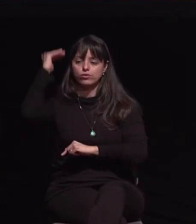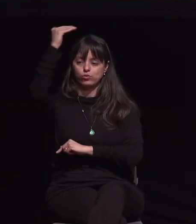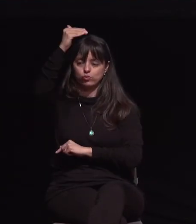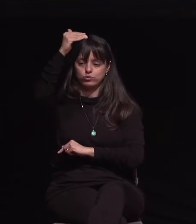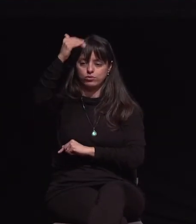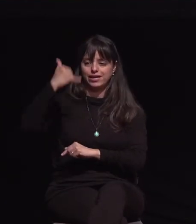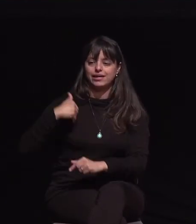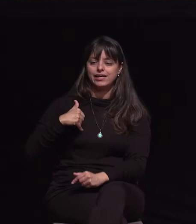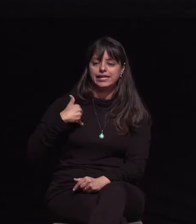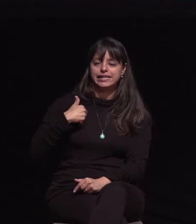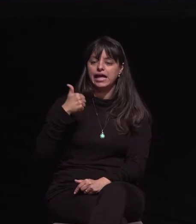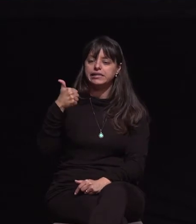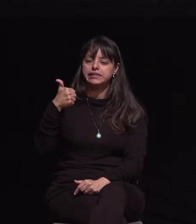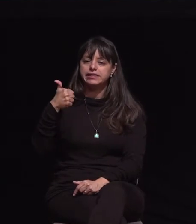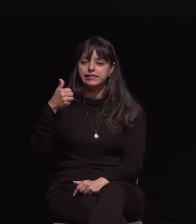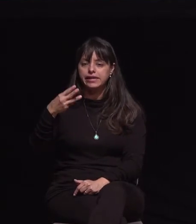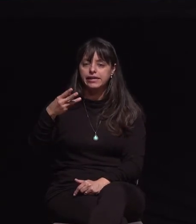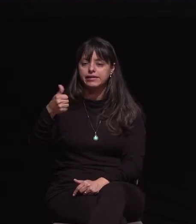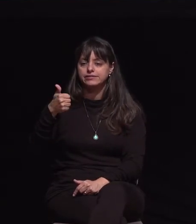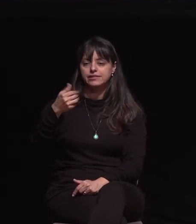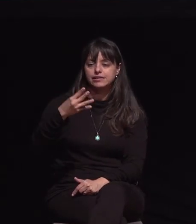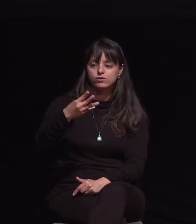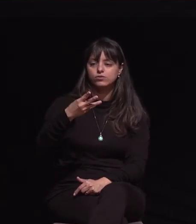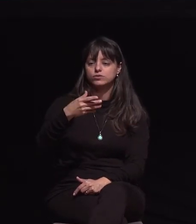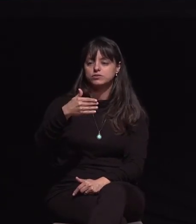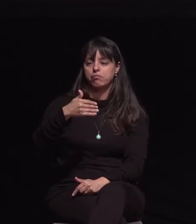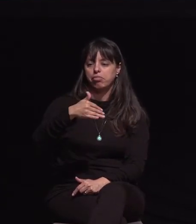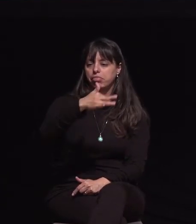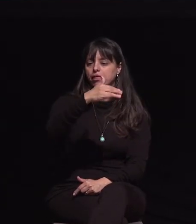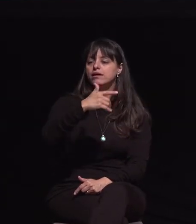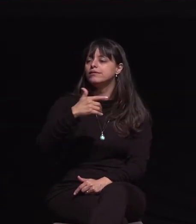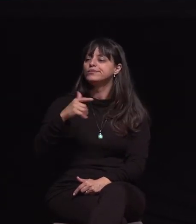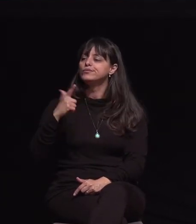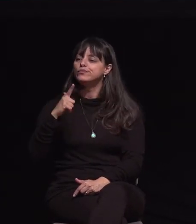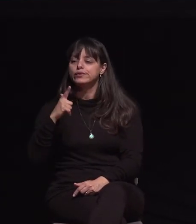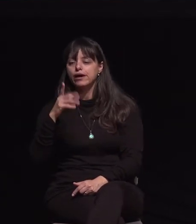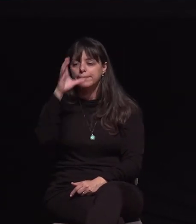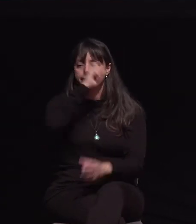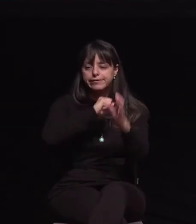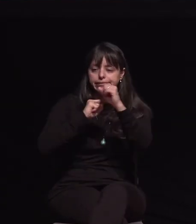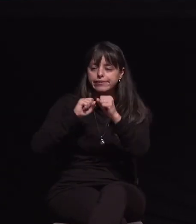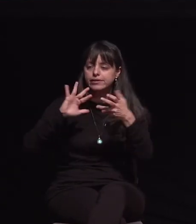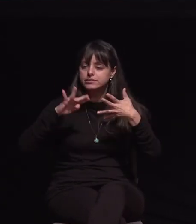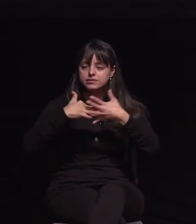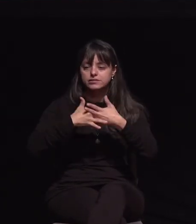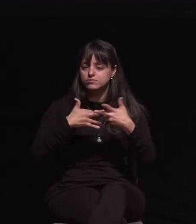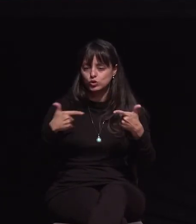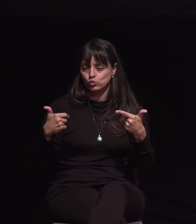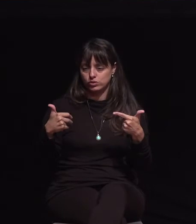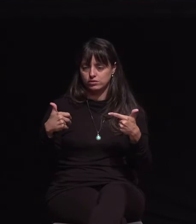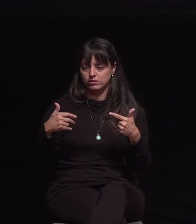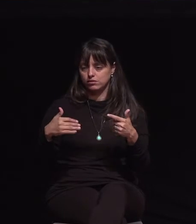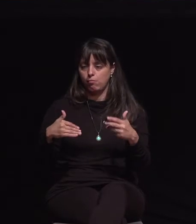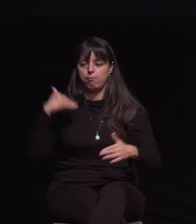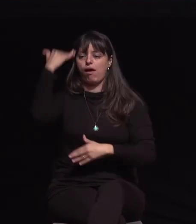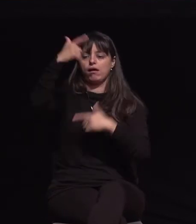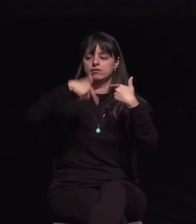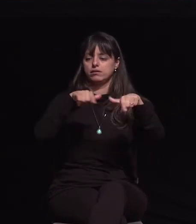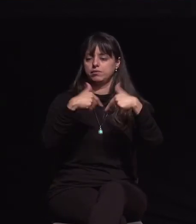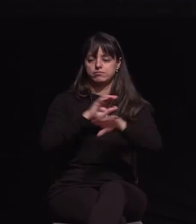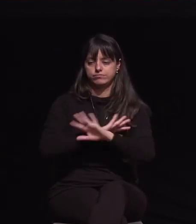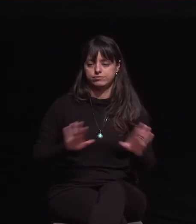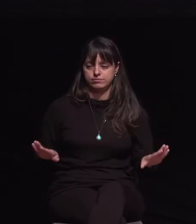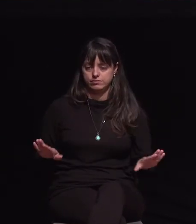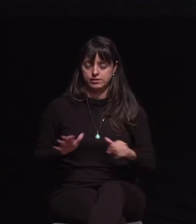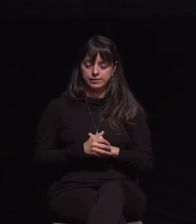nós não tínhamos tanta consciência dessa cidadania. Então, eu acho que é isso. E a